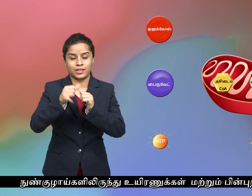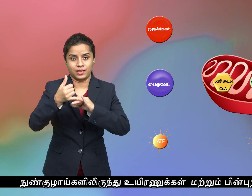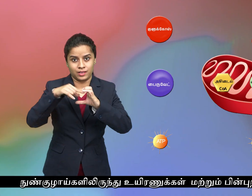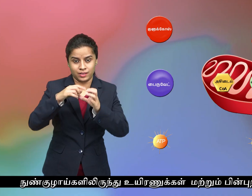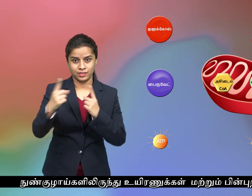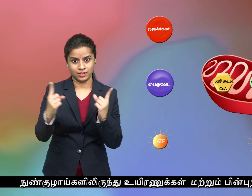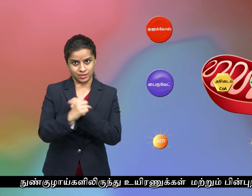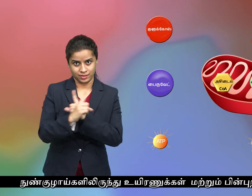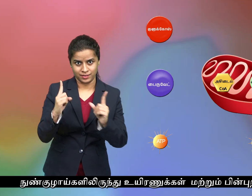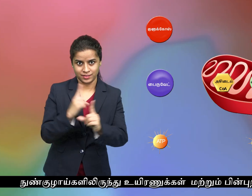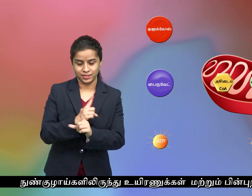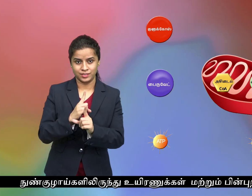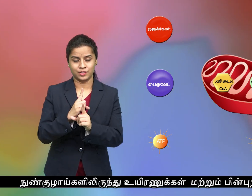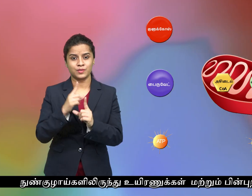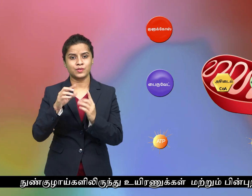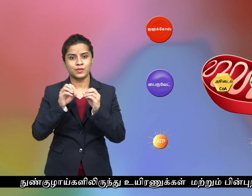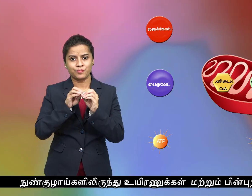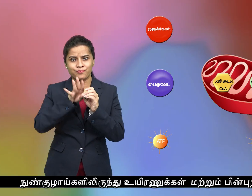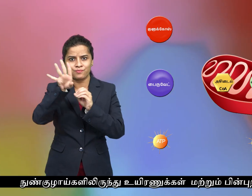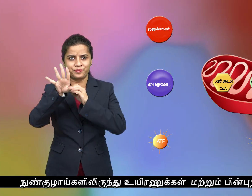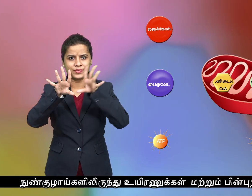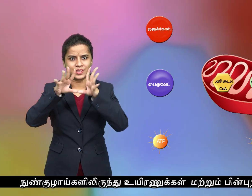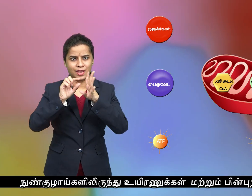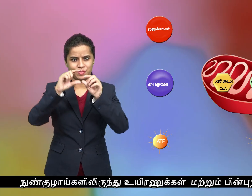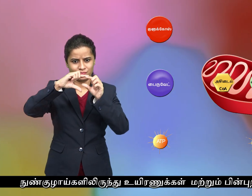நுண்குழாயிலிருந்து உயிரணுக்கள் மற்றும் பின்புறம் வாயு பரிமாற்றம்.